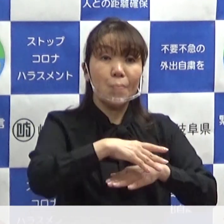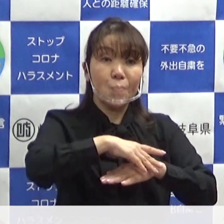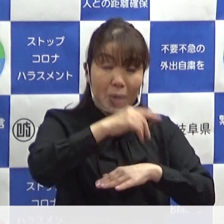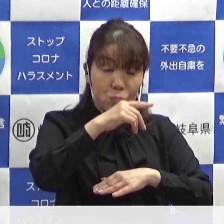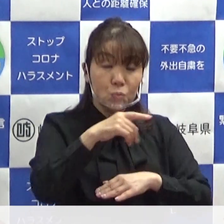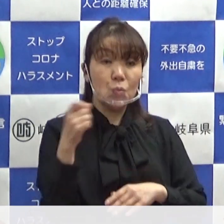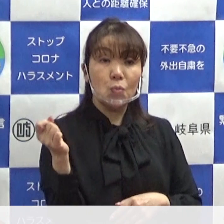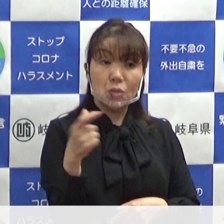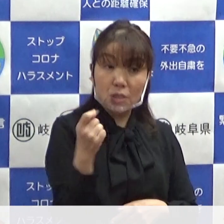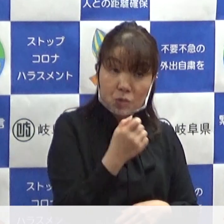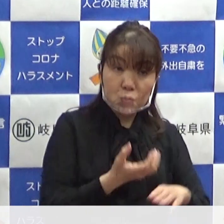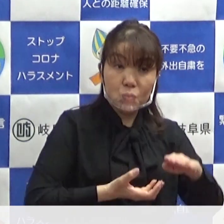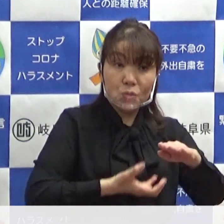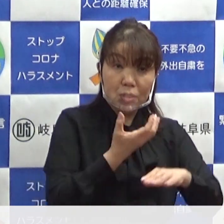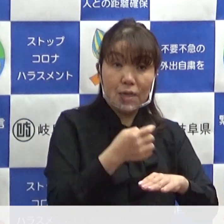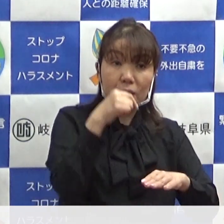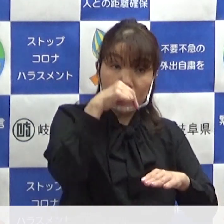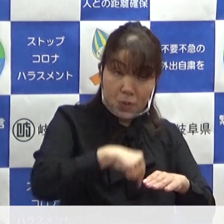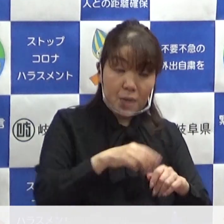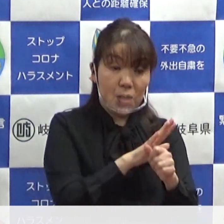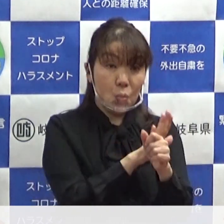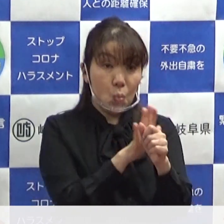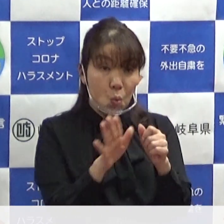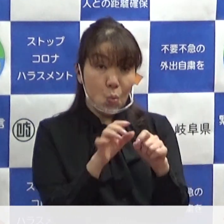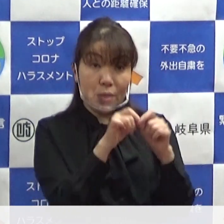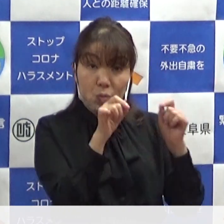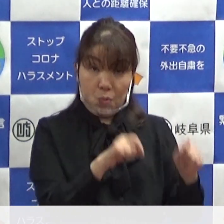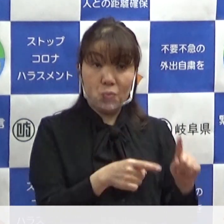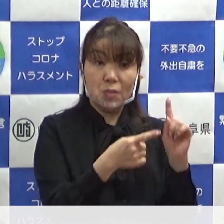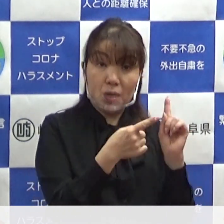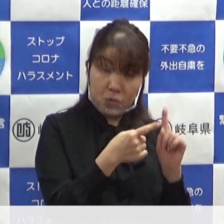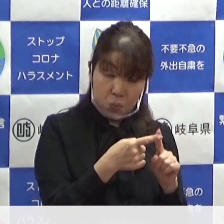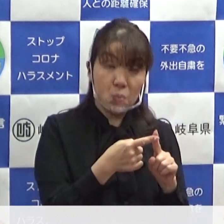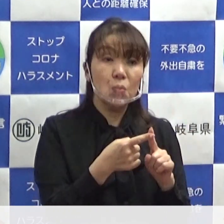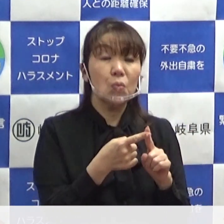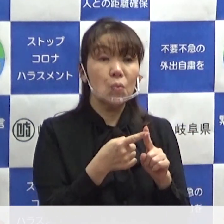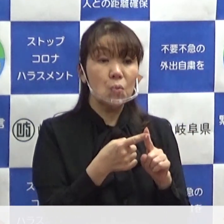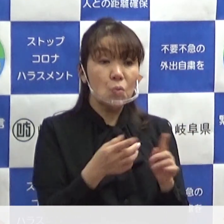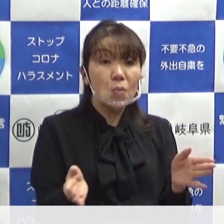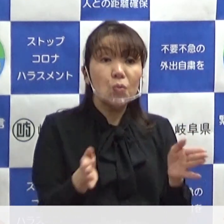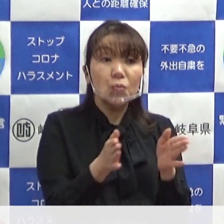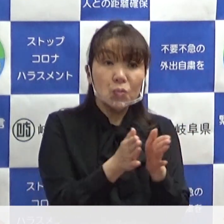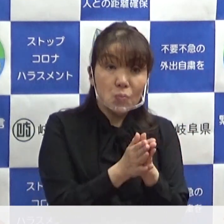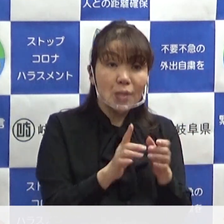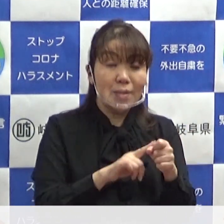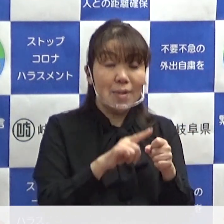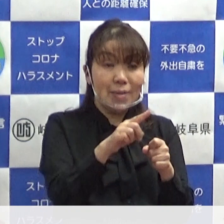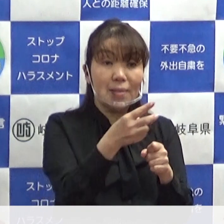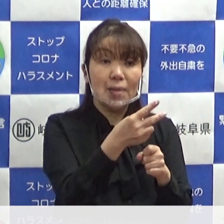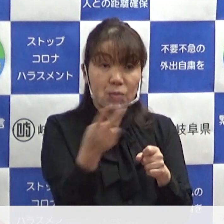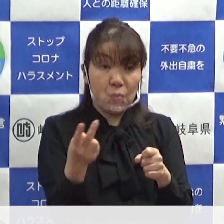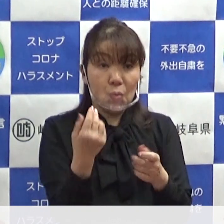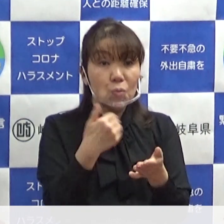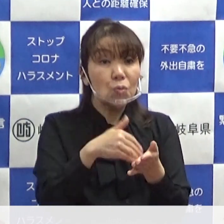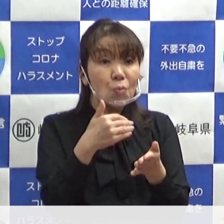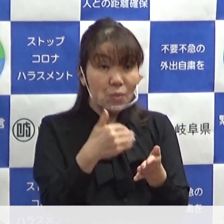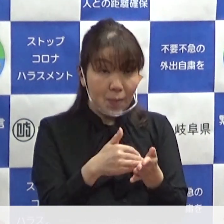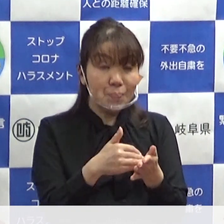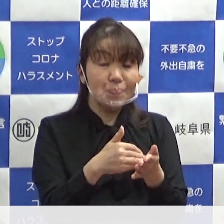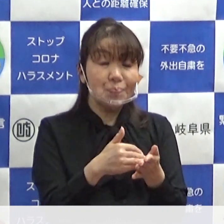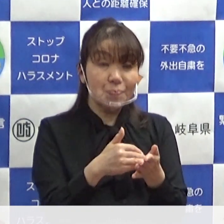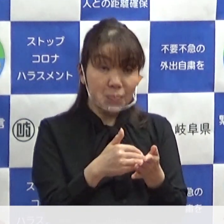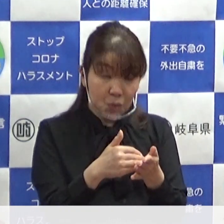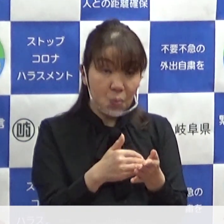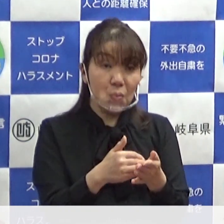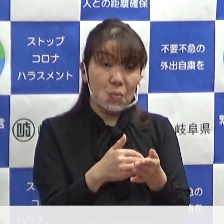緊急事態下にあるこのコロナの問題と、それからこれも含めた来年度の予算編成作業を急がなければ